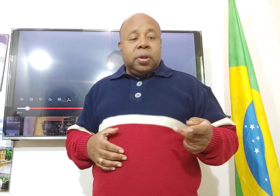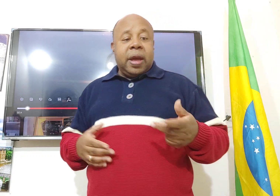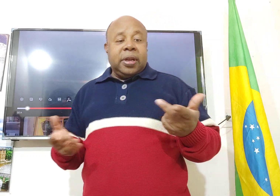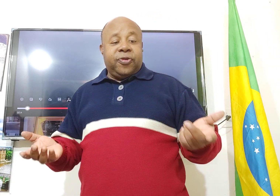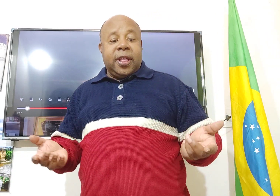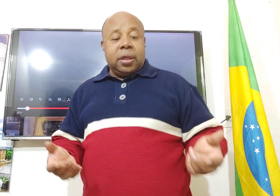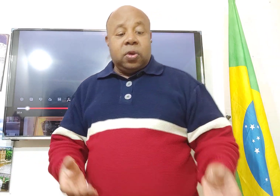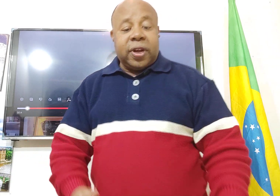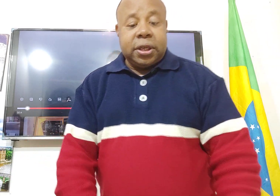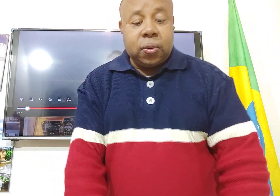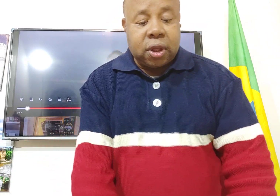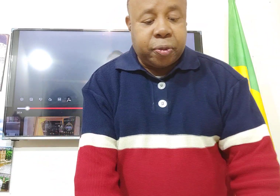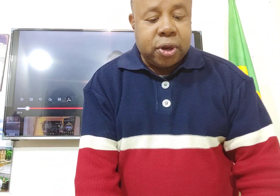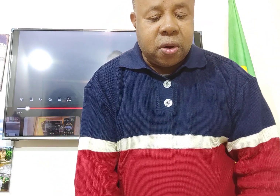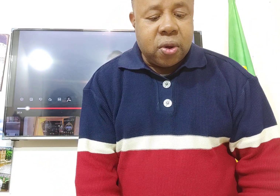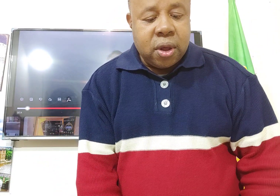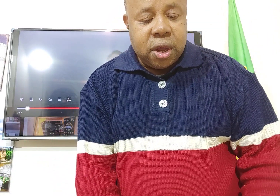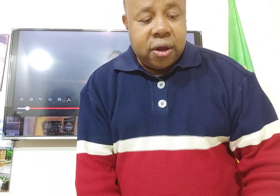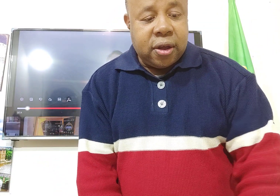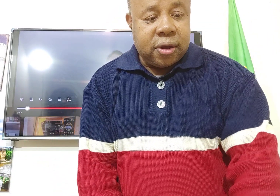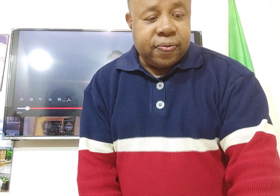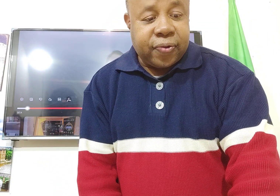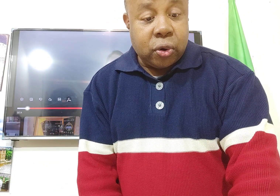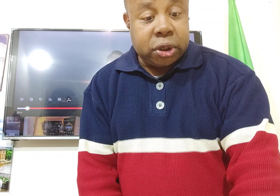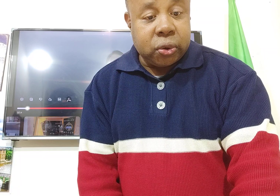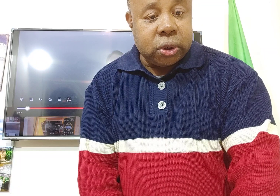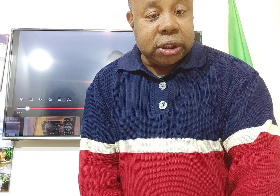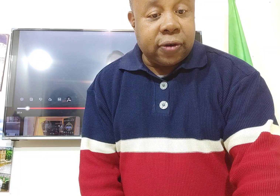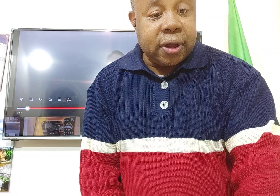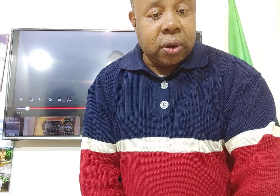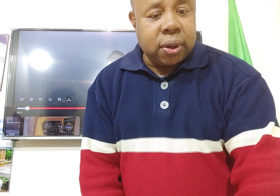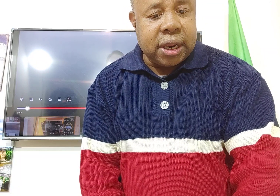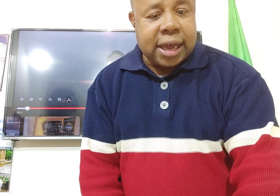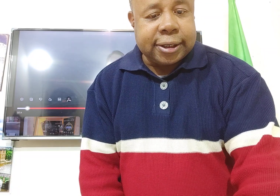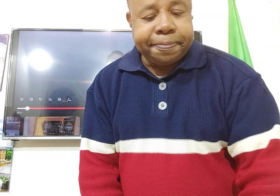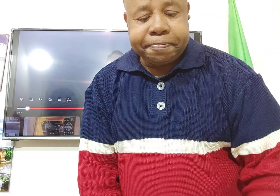Tem uma diferença quando fala Jesus respondeu e falou Jesus? Talvez só nos sinais.